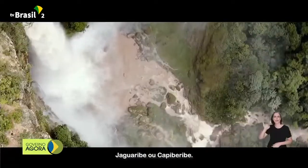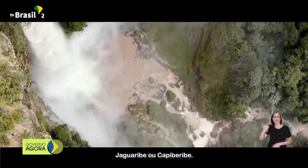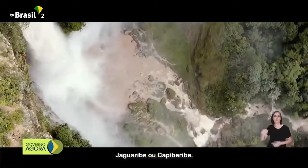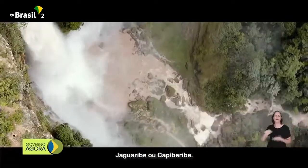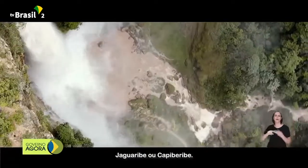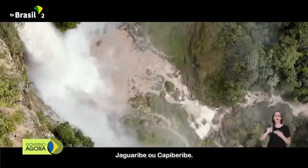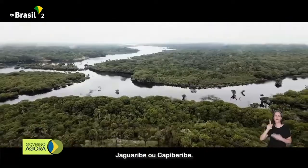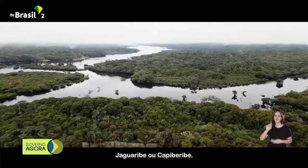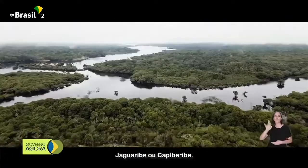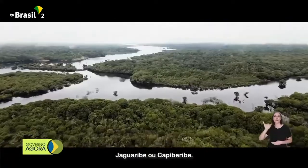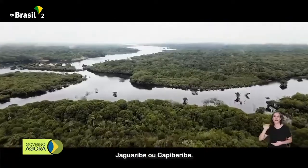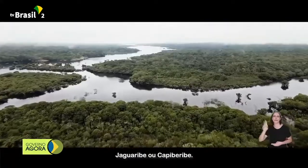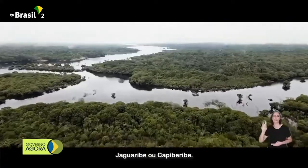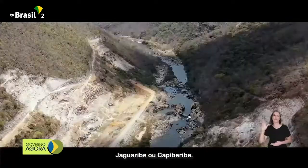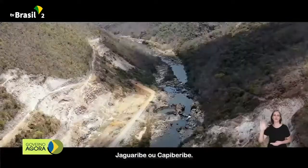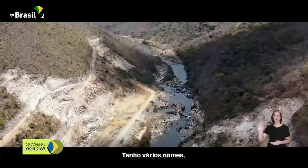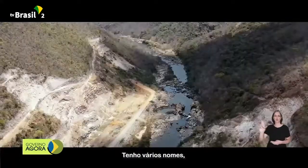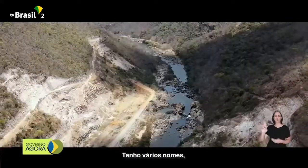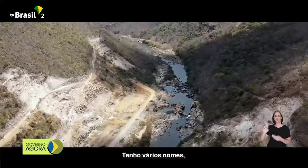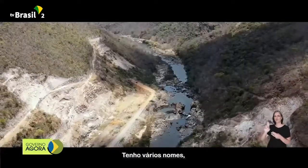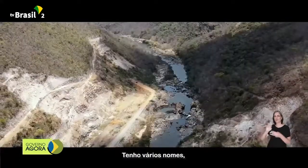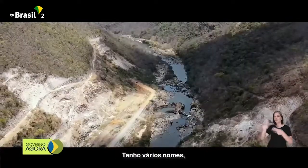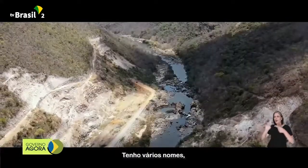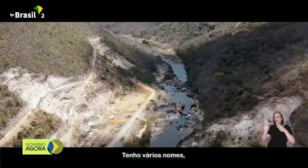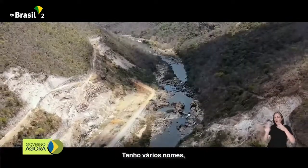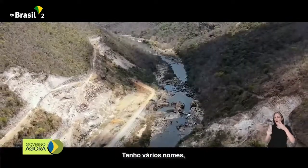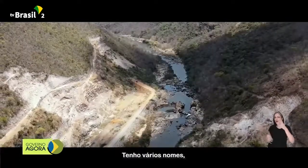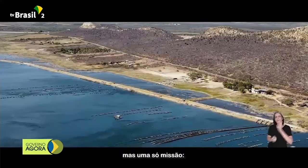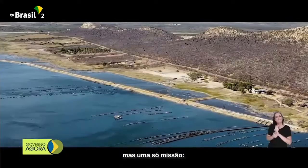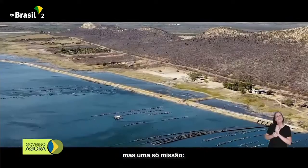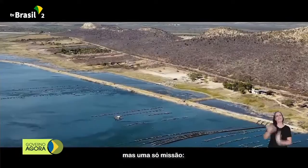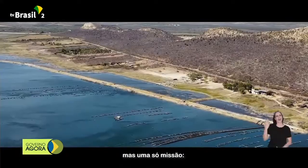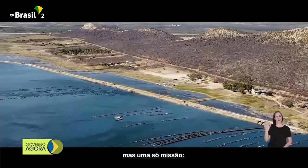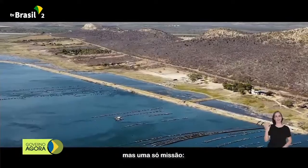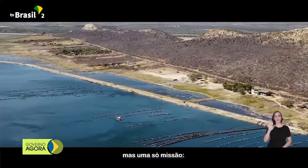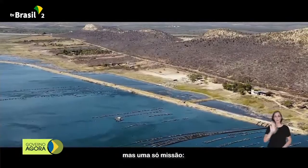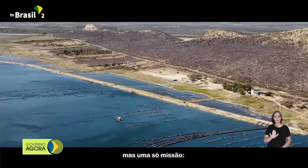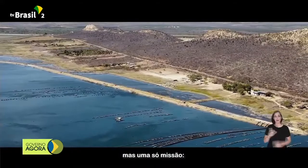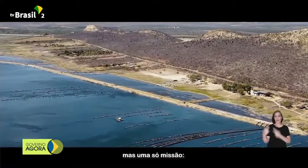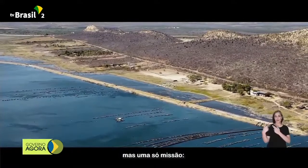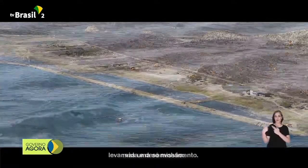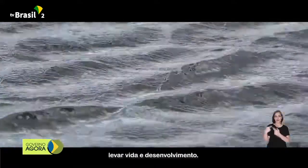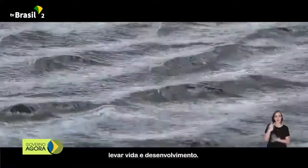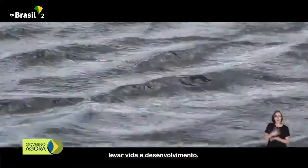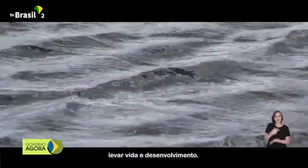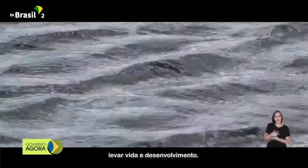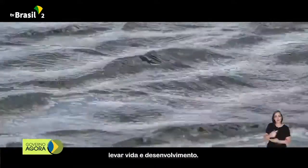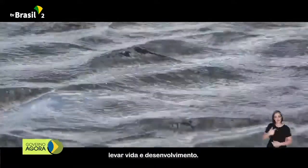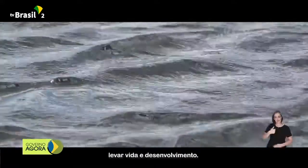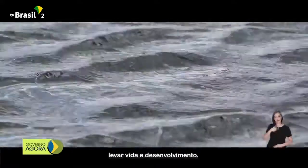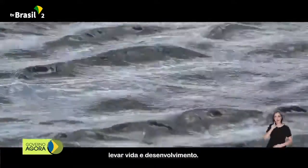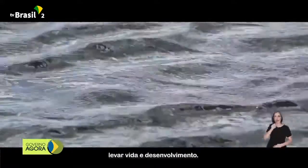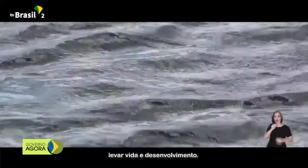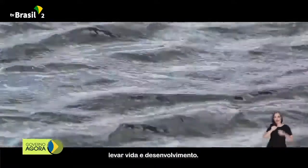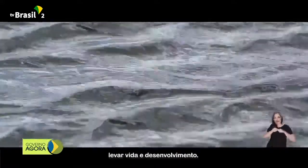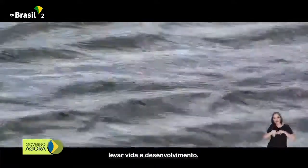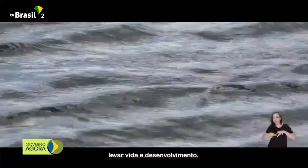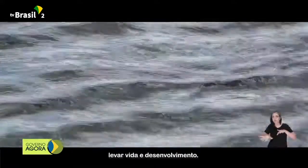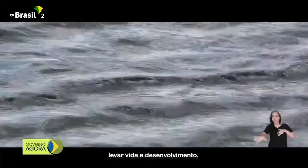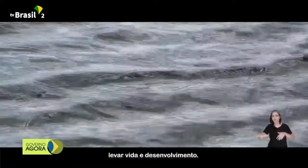Açu, Jaguaribe ou Capiberibe. Tem vários nomes, mas uma só missão: levar vida